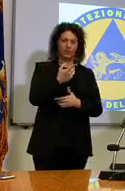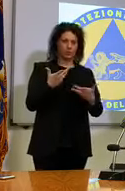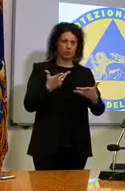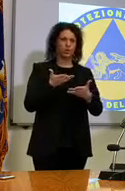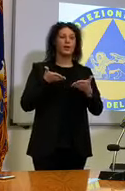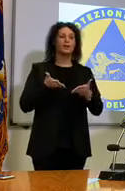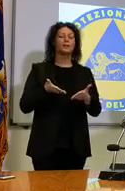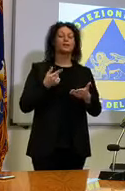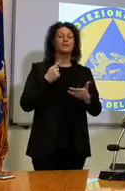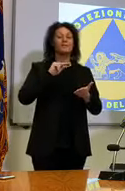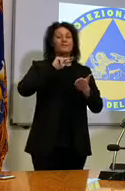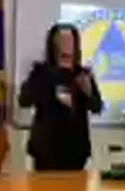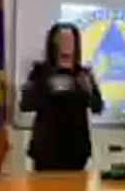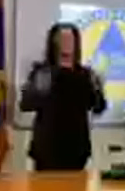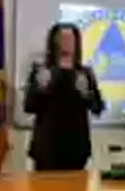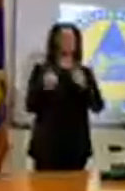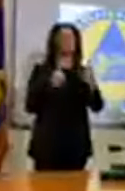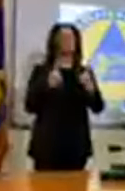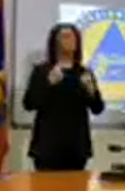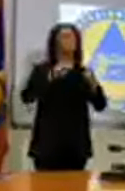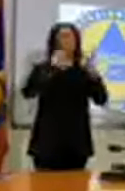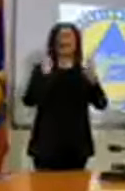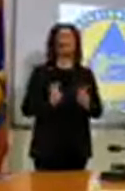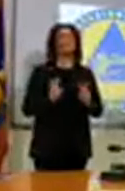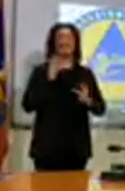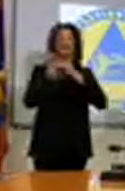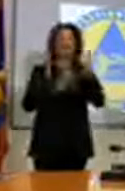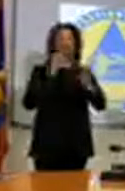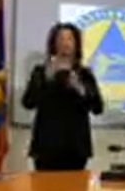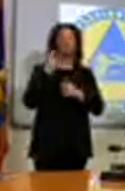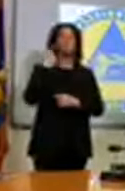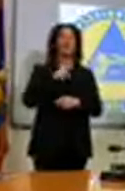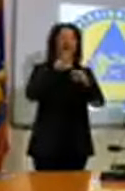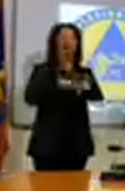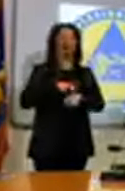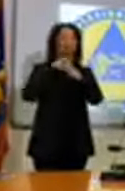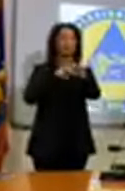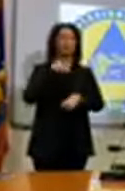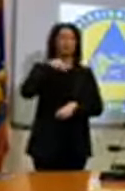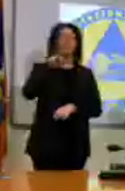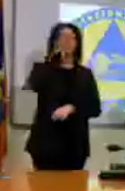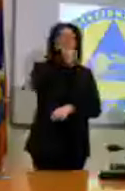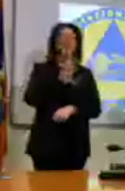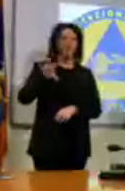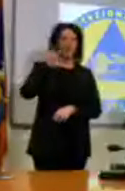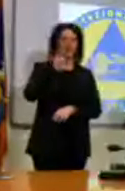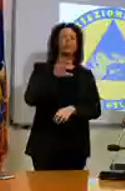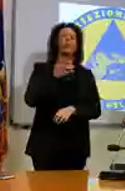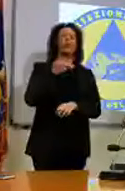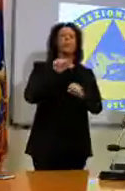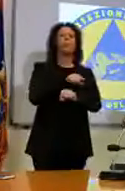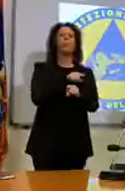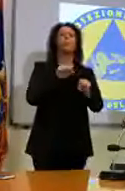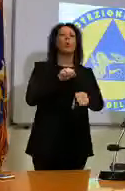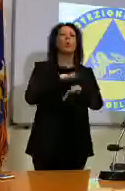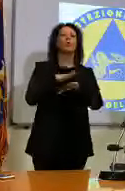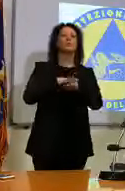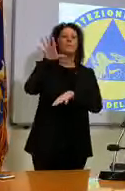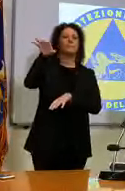firmato lo stato di crisi per l'agricoltura del Veneto in maniera tale che si possa avere accesso al fondo per quanto